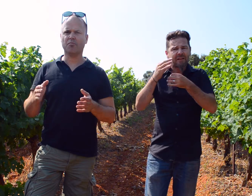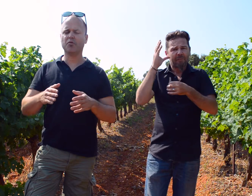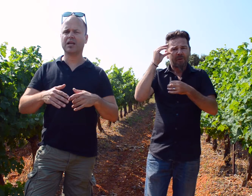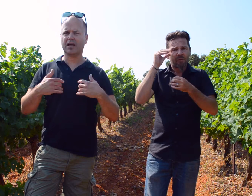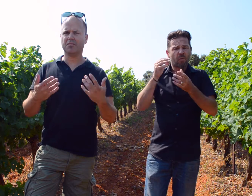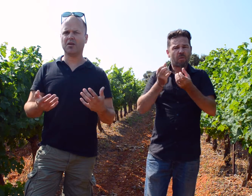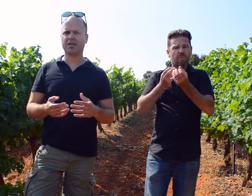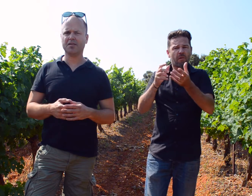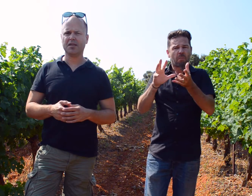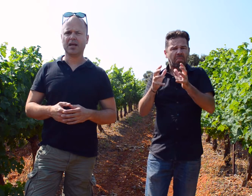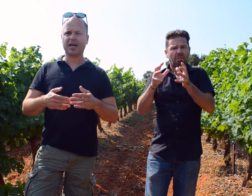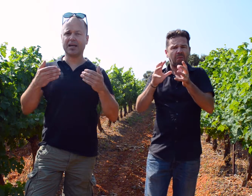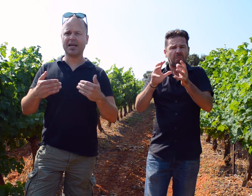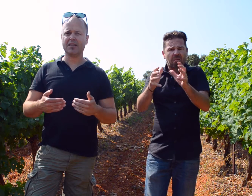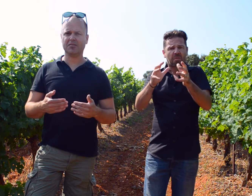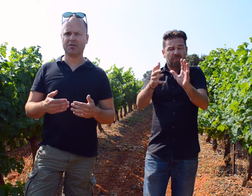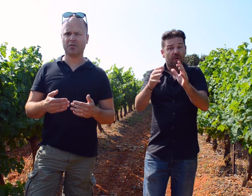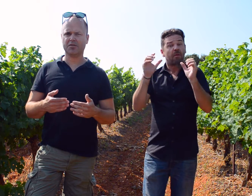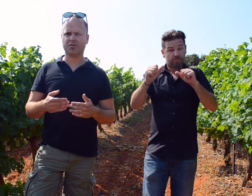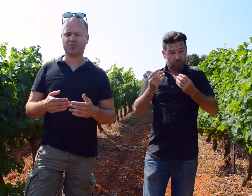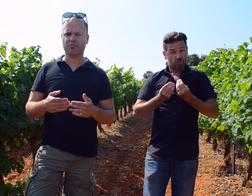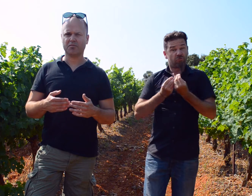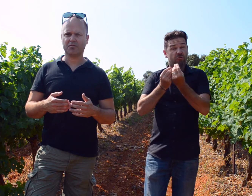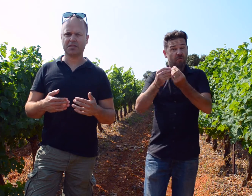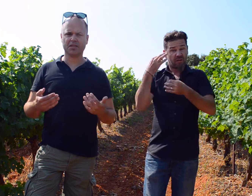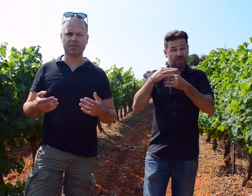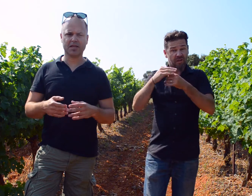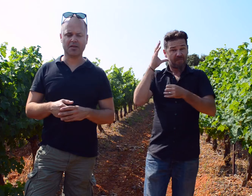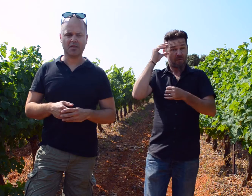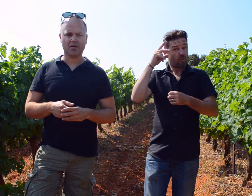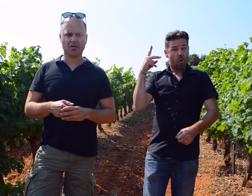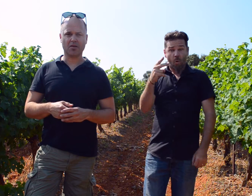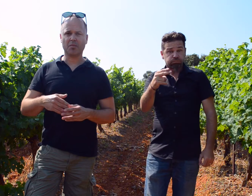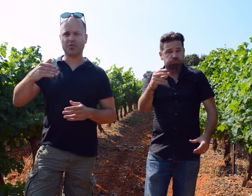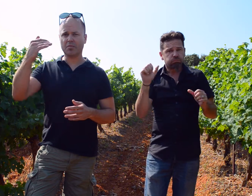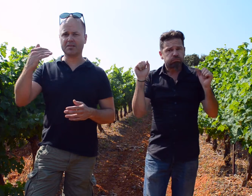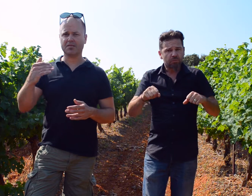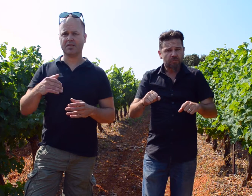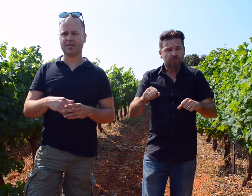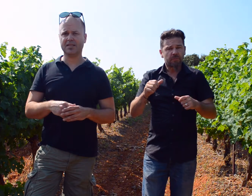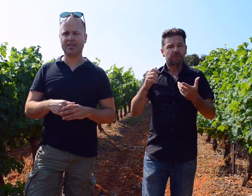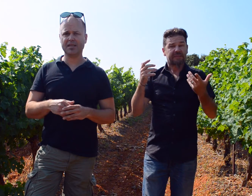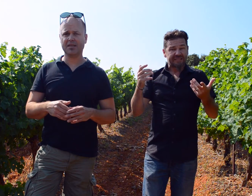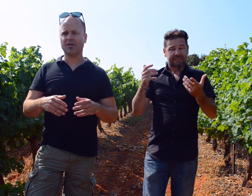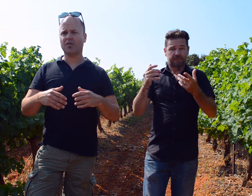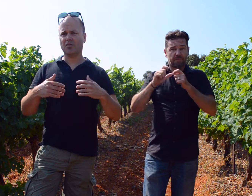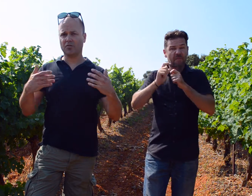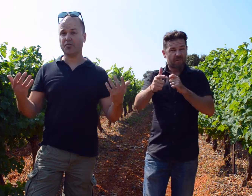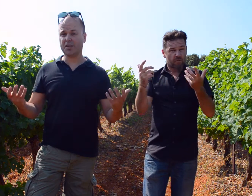peut carrément arriver à un arrêt de maturation, ce qui entraîne une baisse d'acidité, de